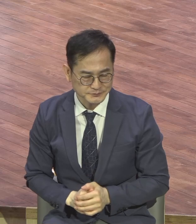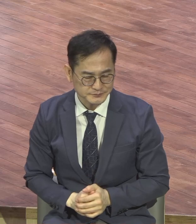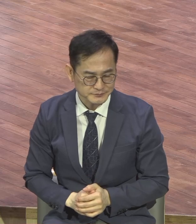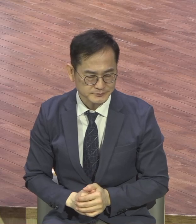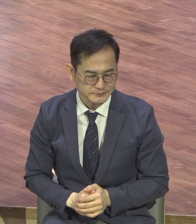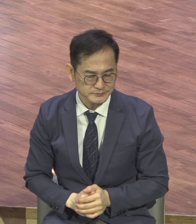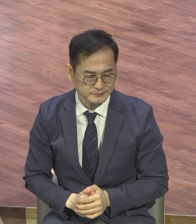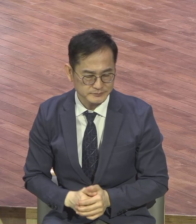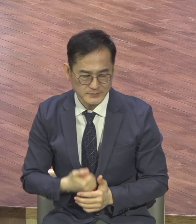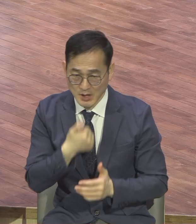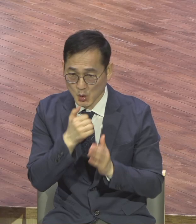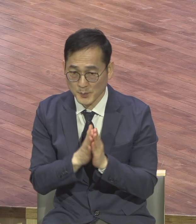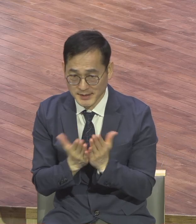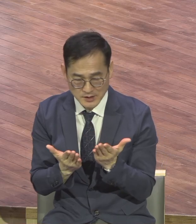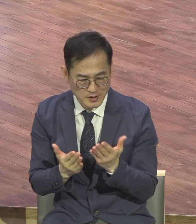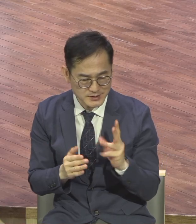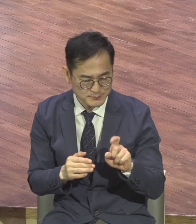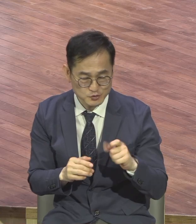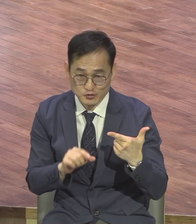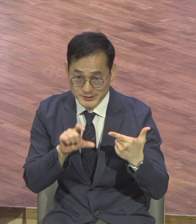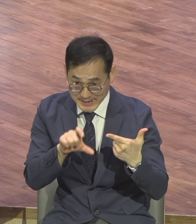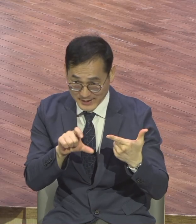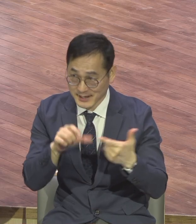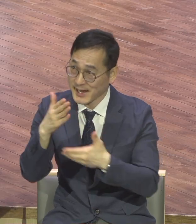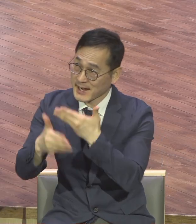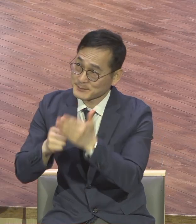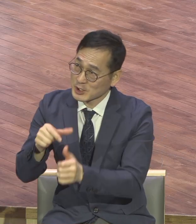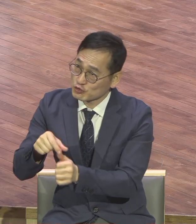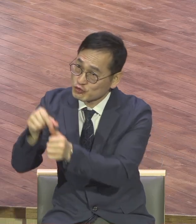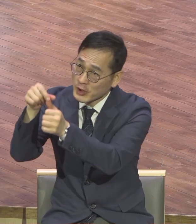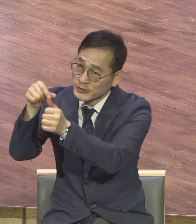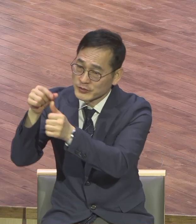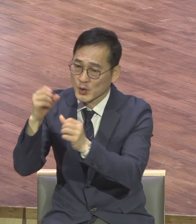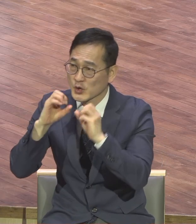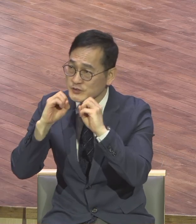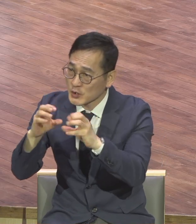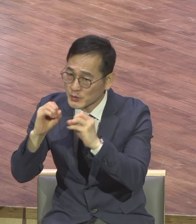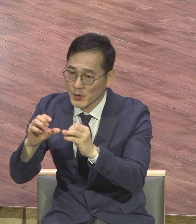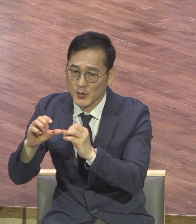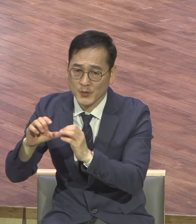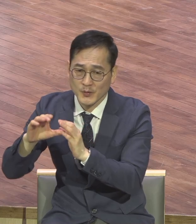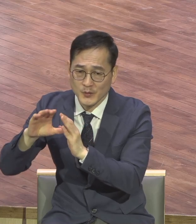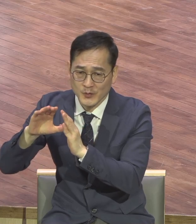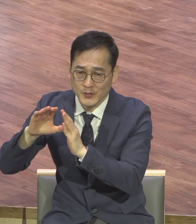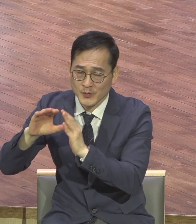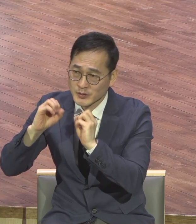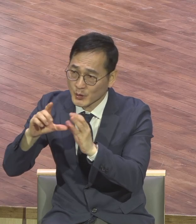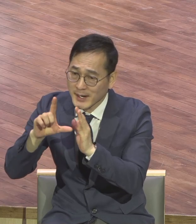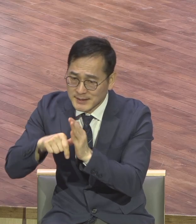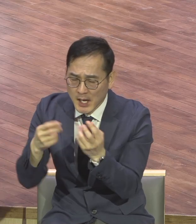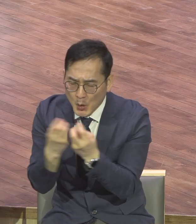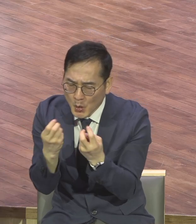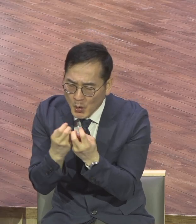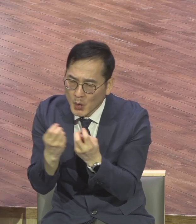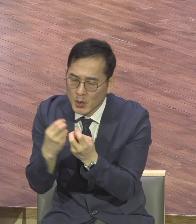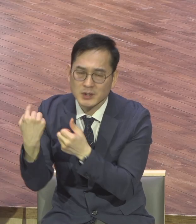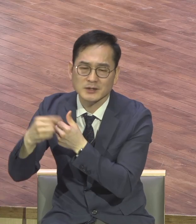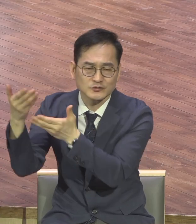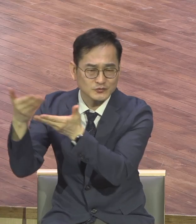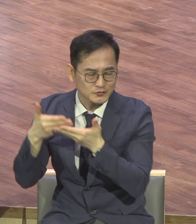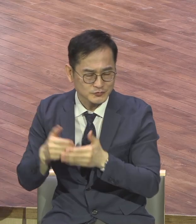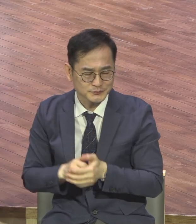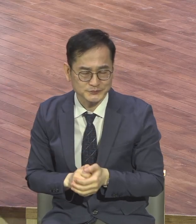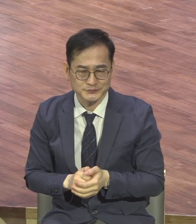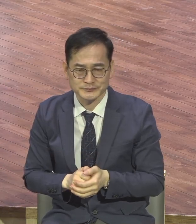16장의 말씀을 통해서 하나님의 구원 스케줄, 하나님의 선교 시간표에 대해서 구체적으로 설명을 하고 있습니다. 자기